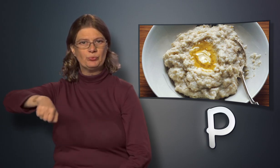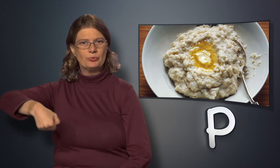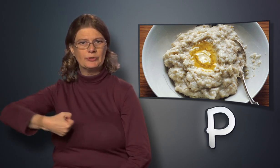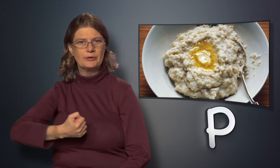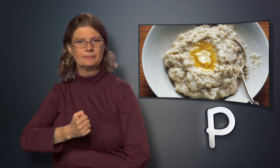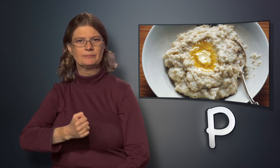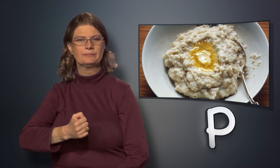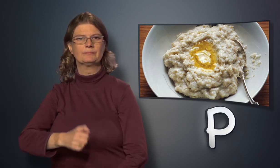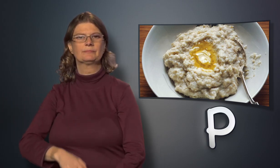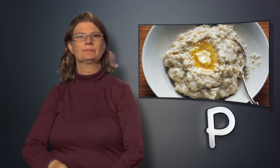Puuro.